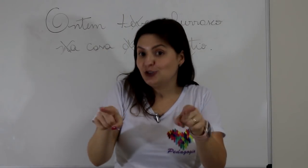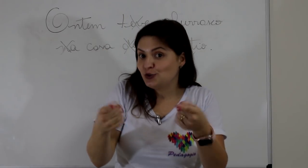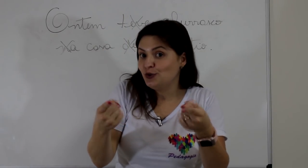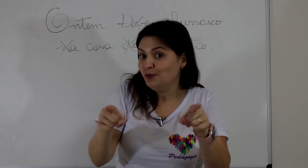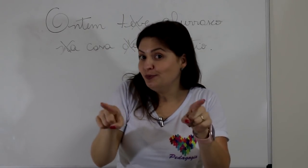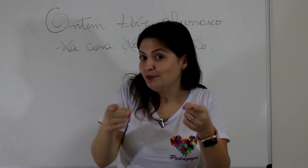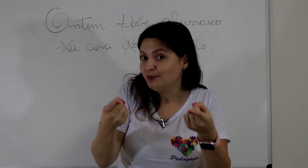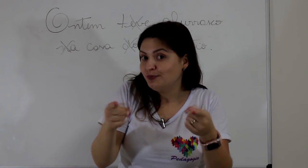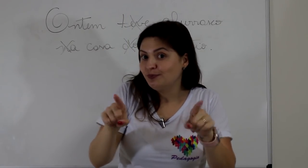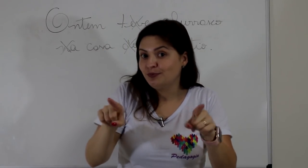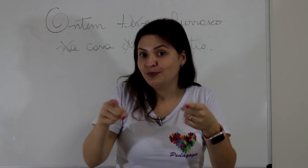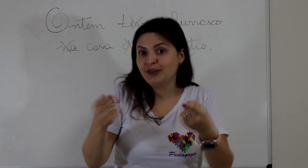churrasco,